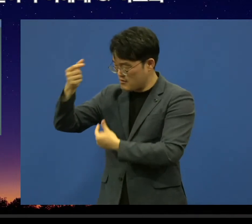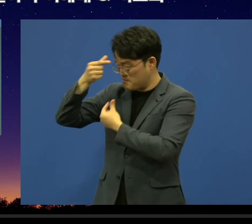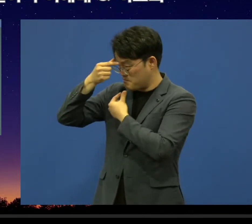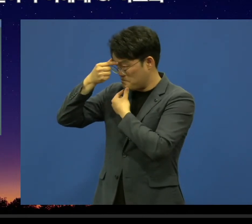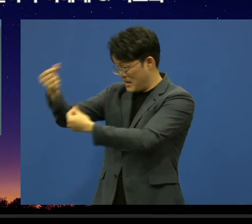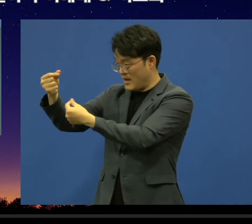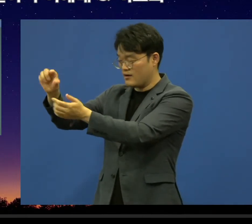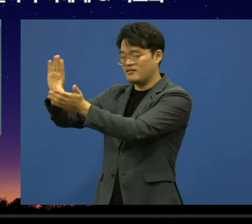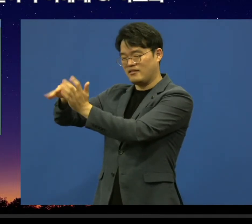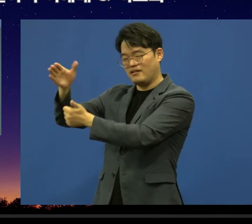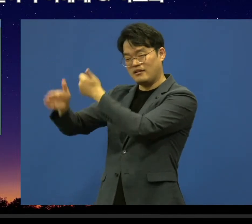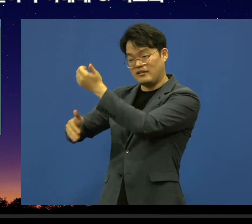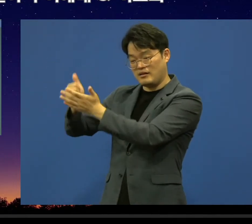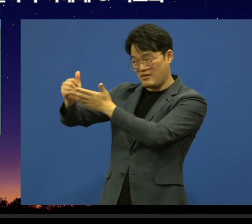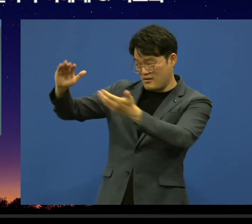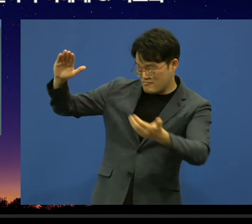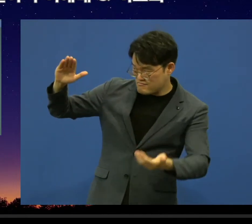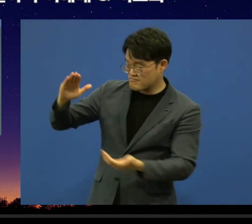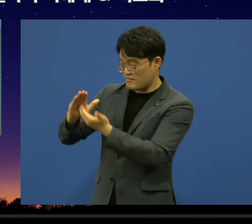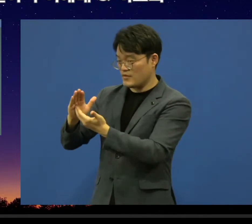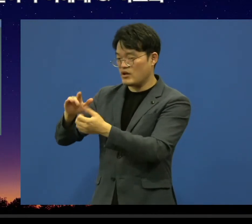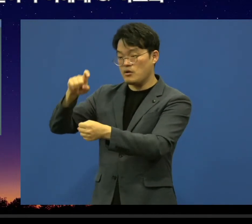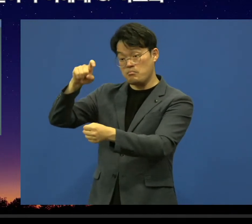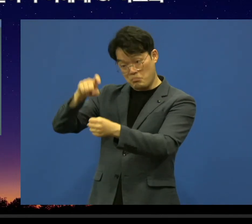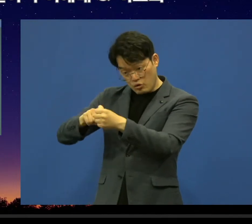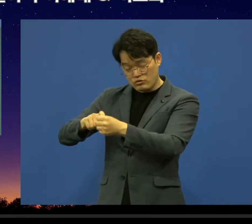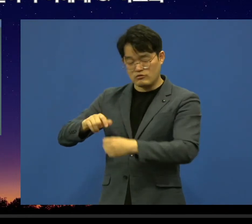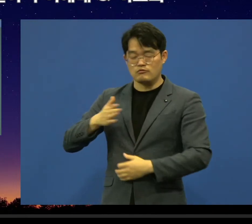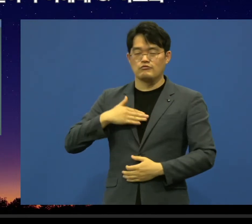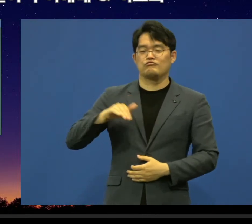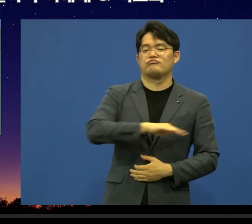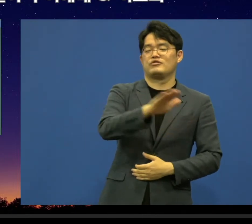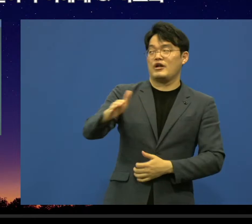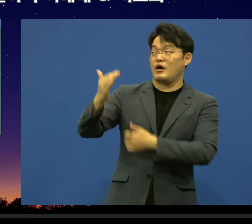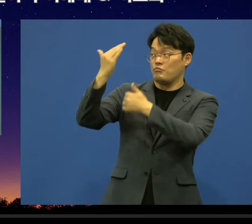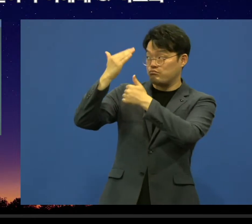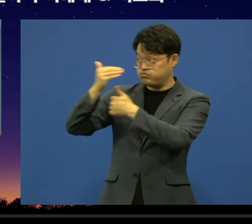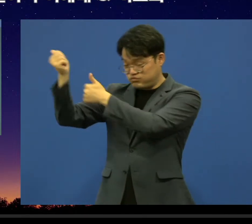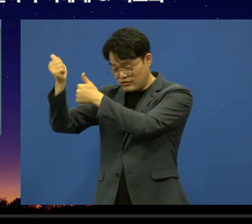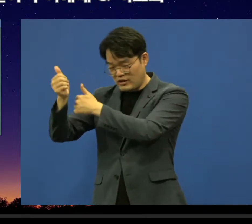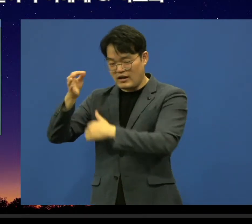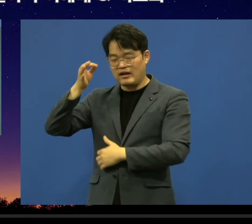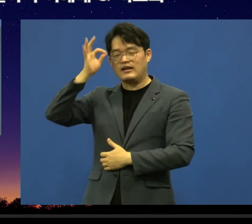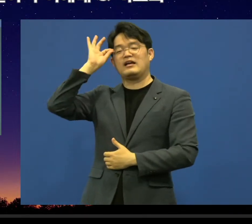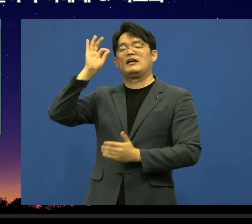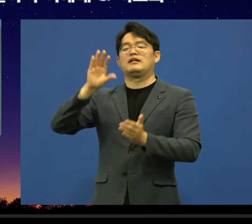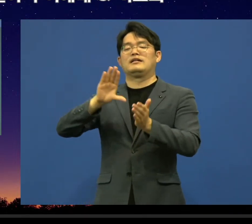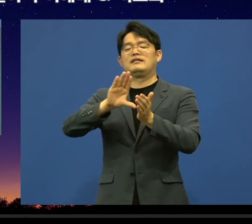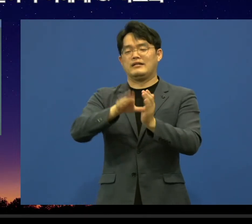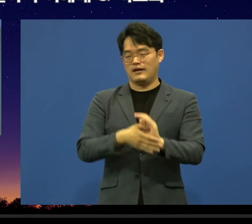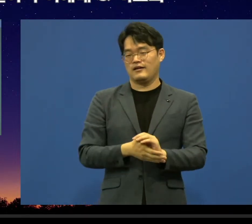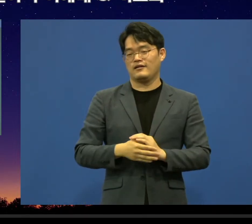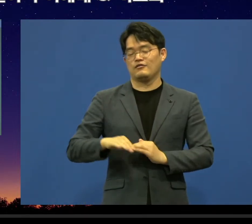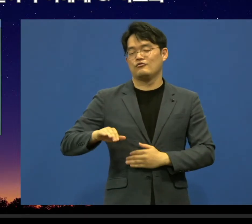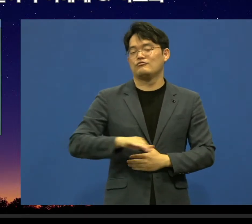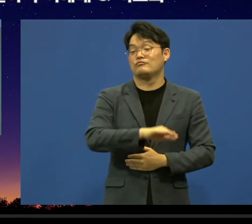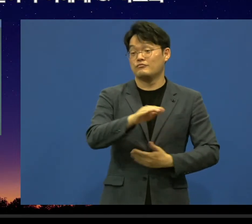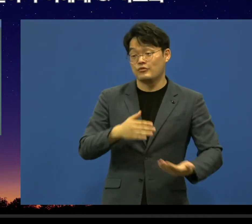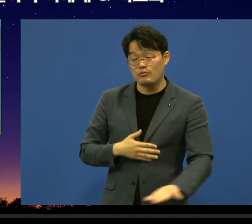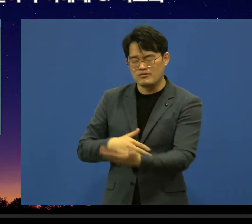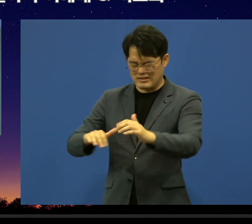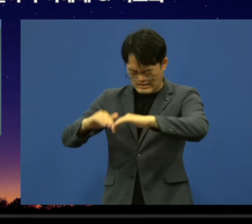하는 그 결정적인 순간, 예수 믿고 난 이후 이 땅에 존재해야 할 이유를 깨닫는 순간은 누구에게나 다